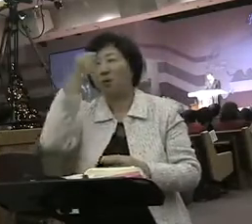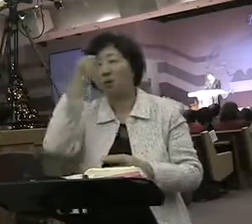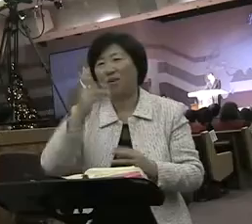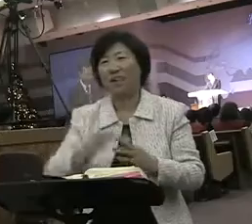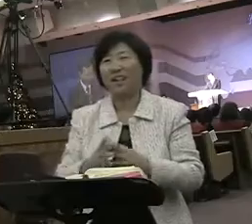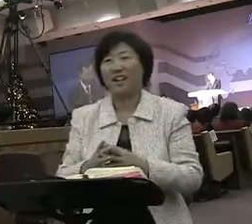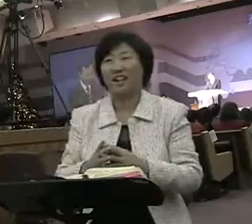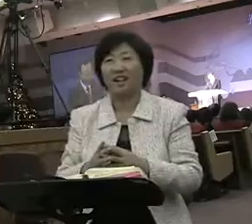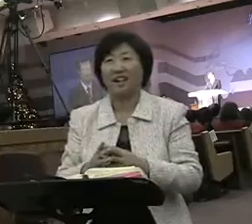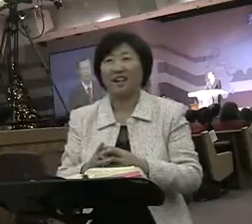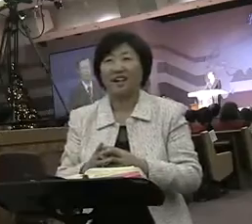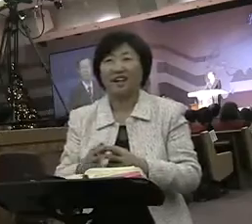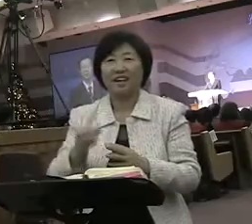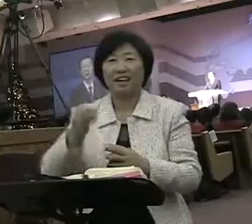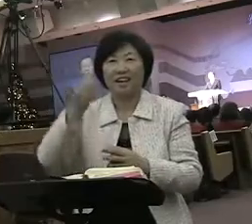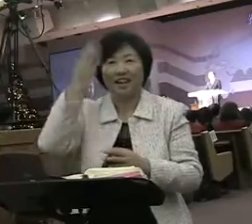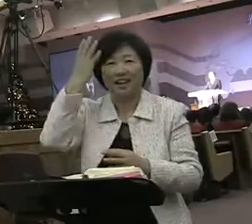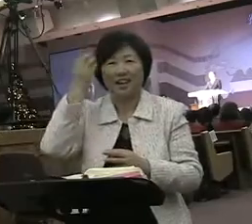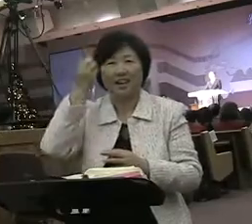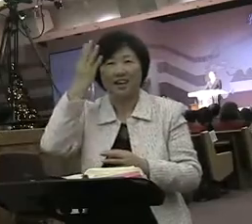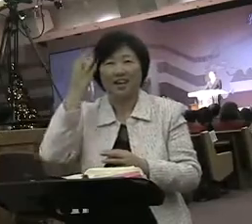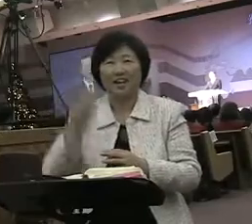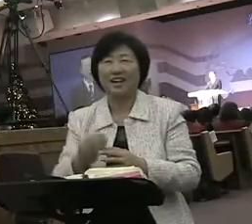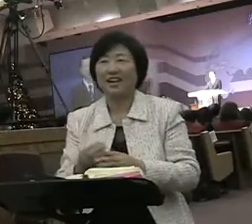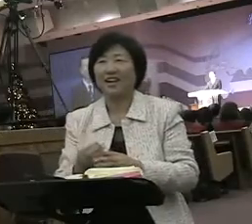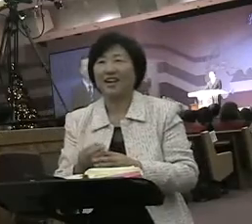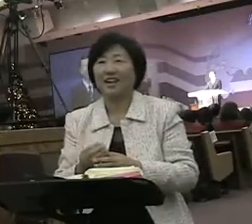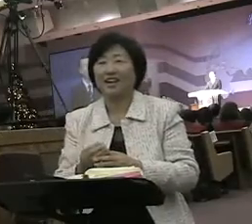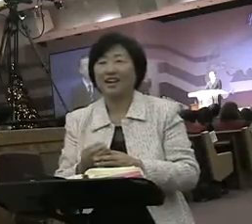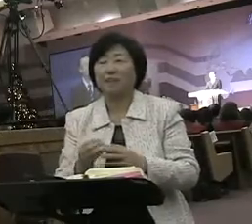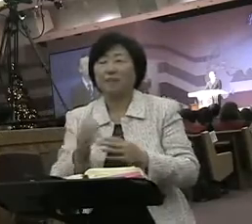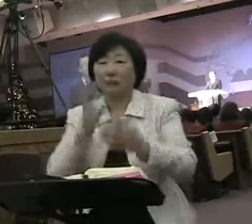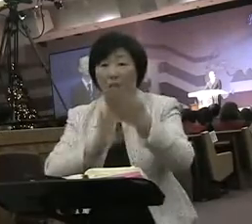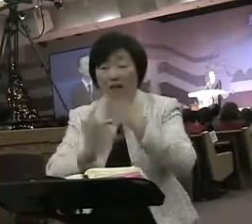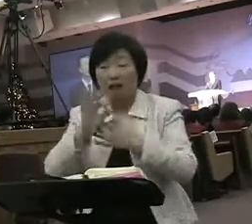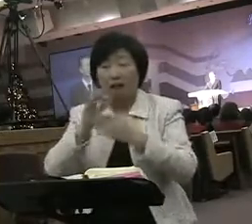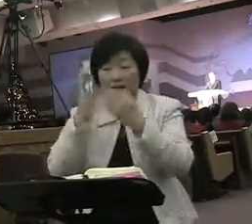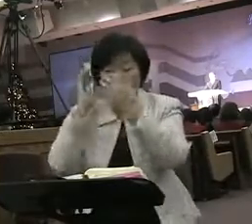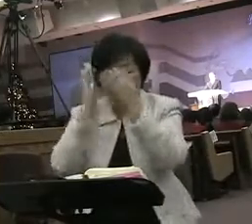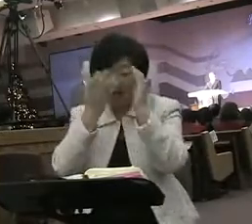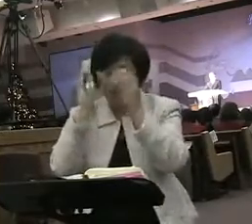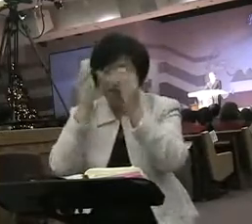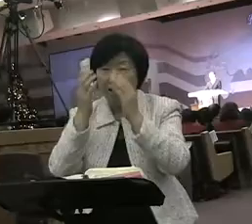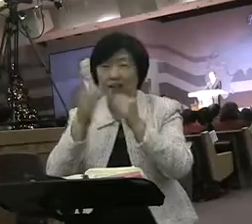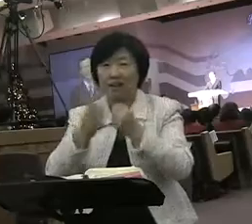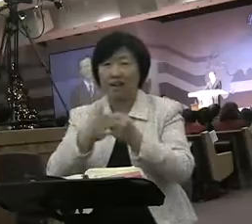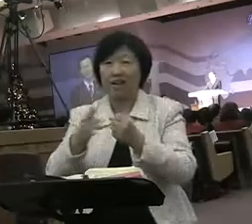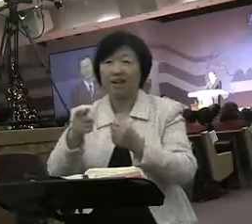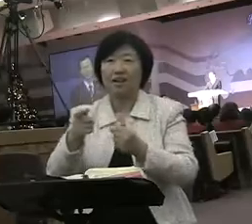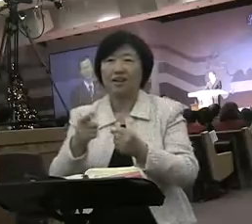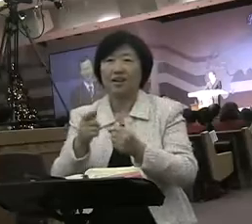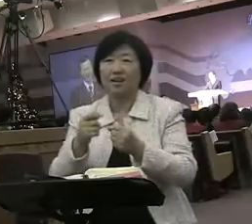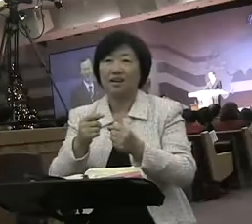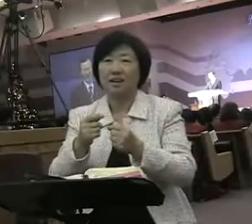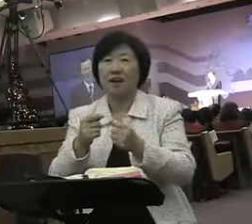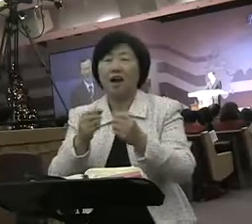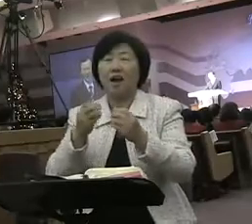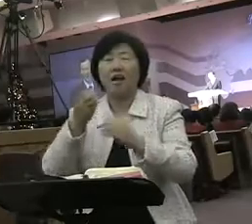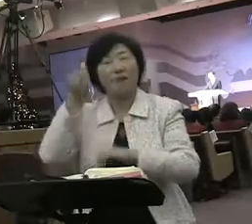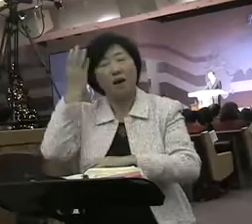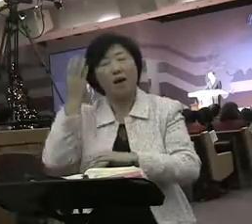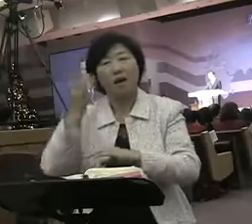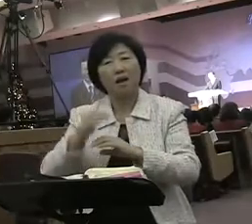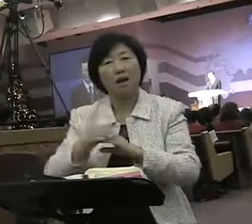조만재 장로님 하나님의 부르심을 받았습니다. 유가족 위에 천국의 위로와 하나님의 따뜻한 터치가